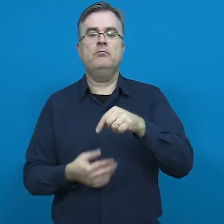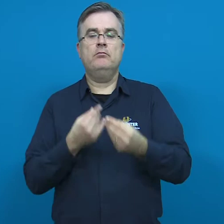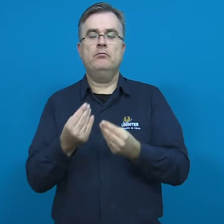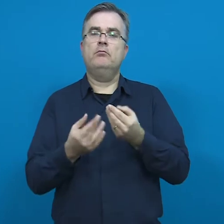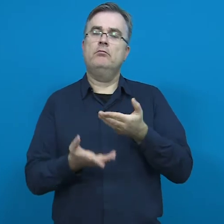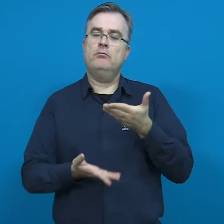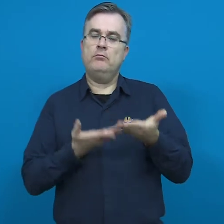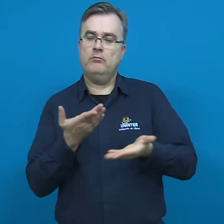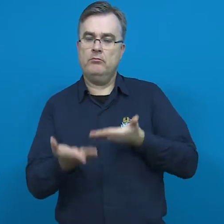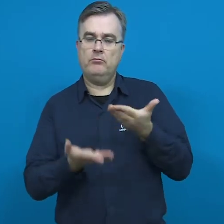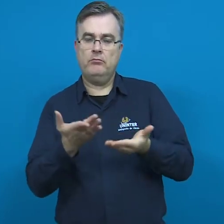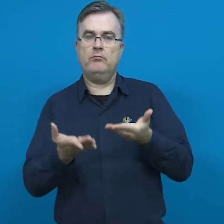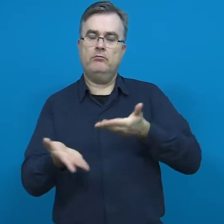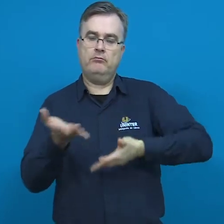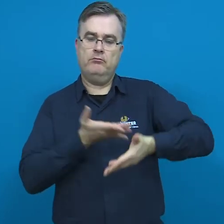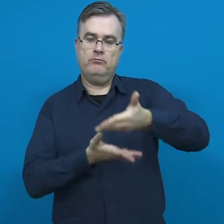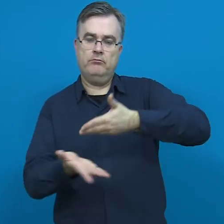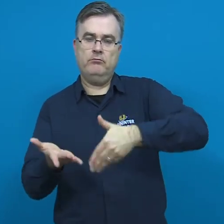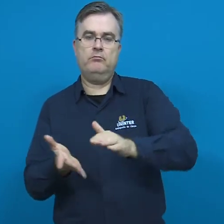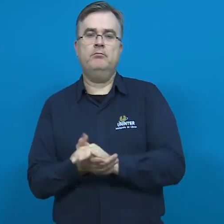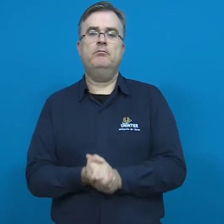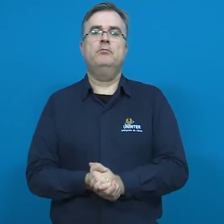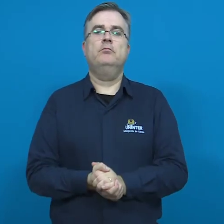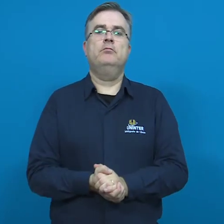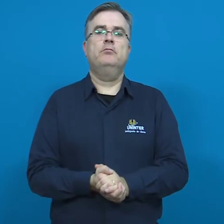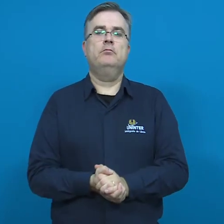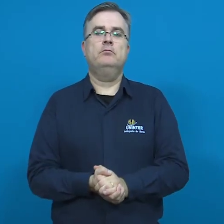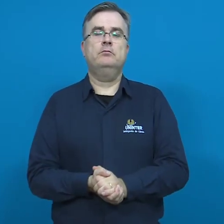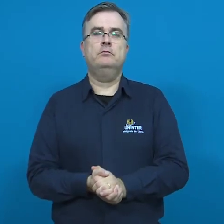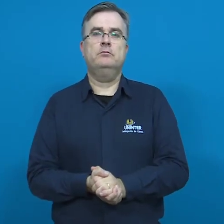venha a colaborar nessa mediação.